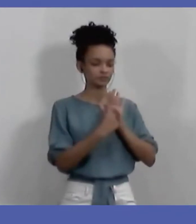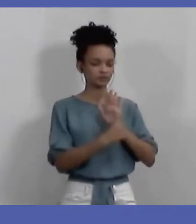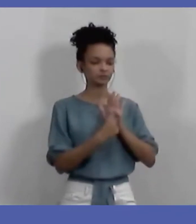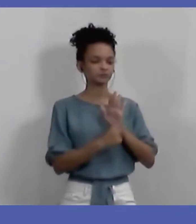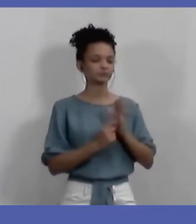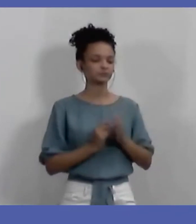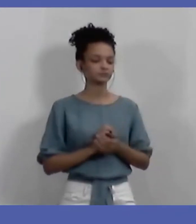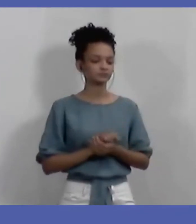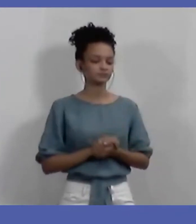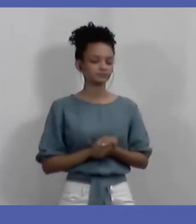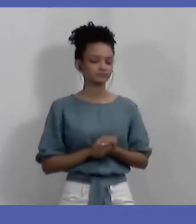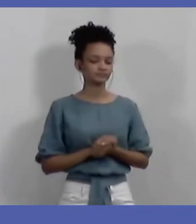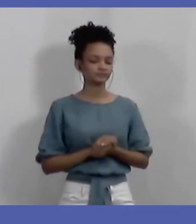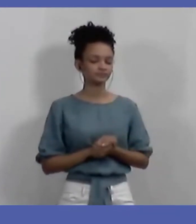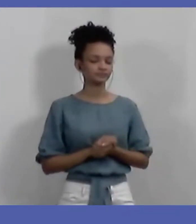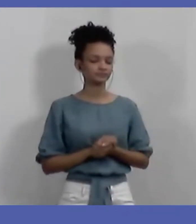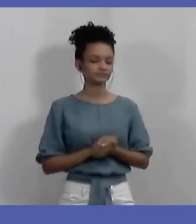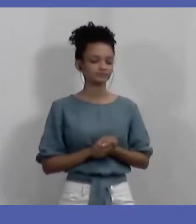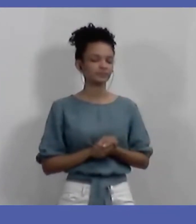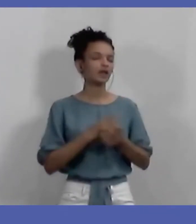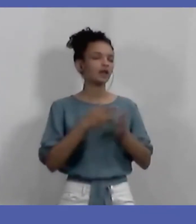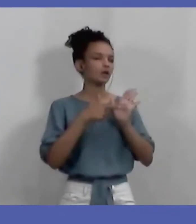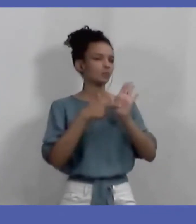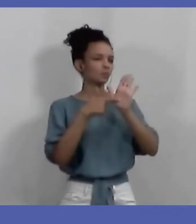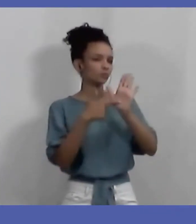Vou mostrar para vocês alguns exemplos, tá?